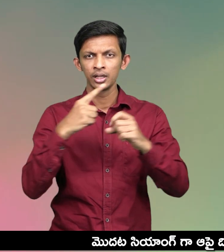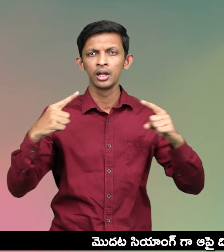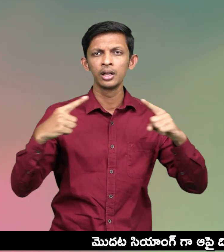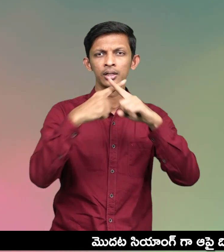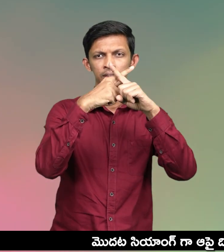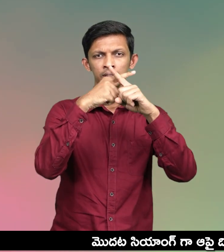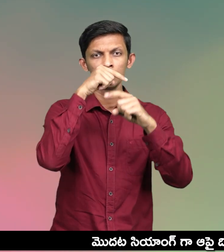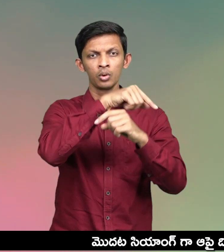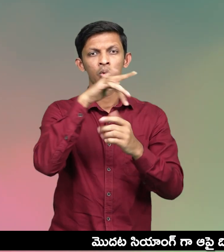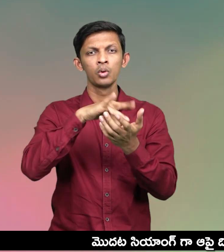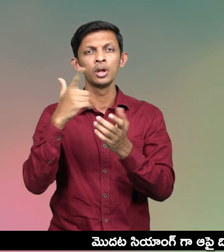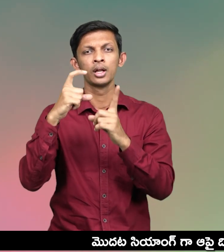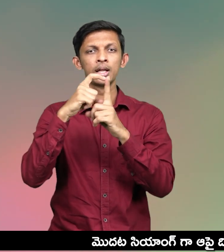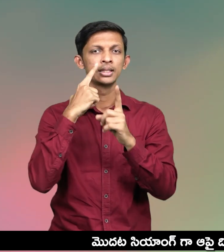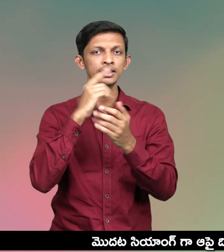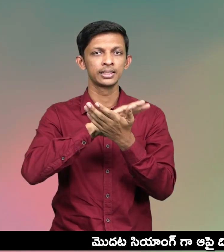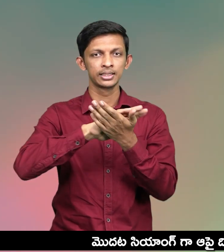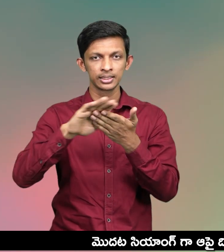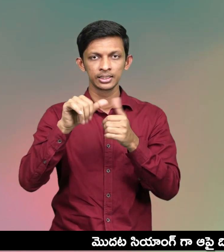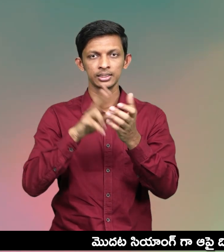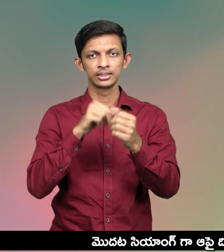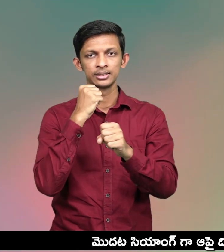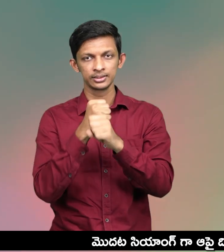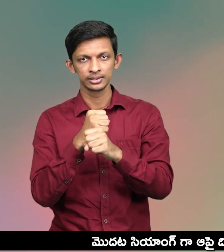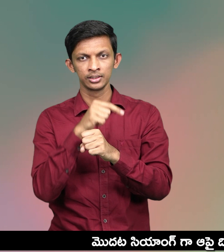ఆపై దిహాంగ్గా అస్సాం లోయలోకి ఉద్భవించింది.